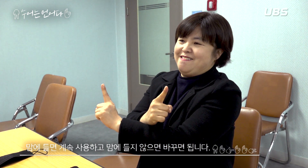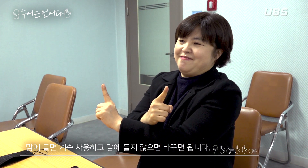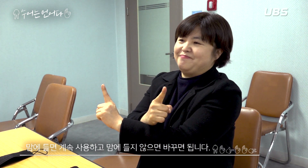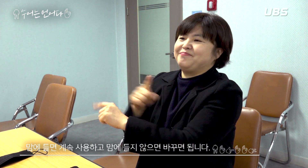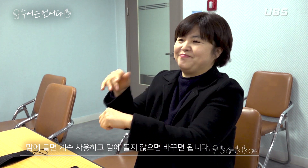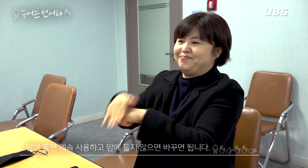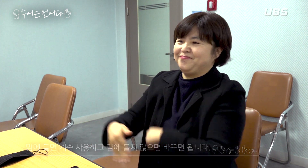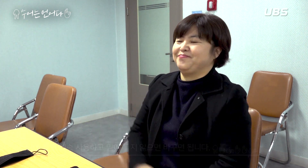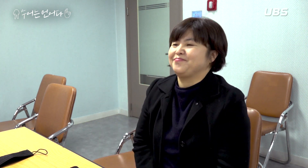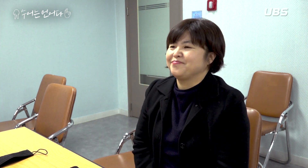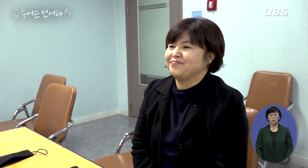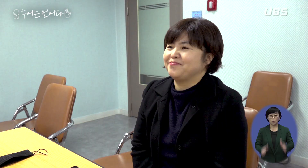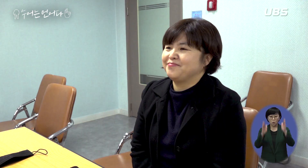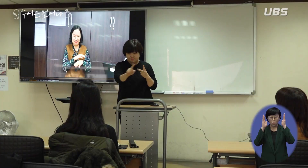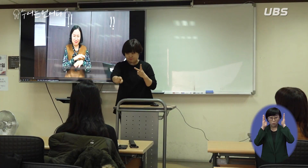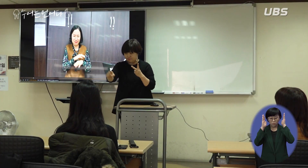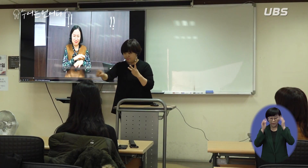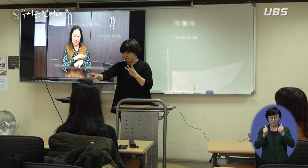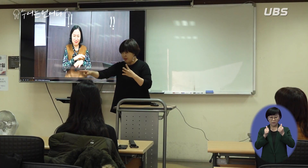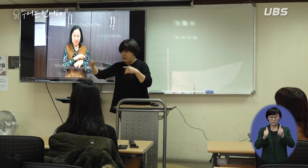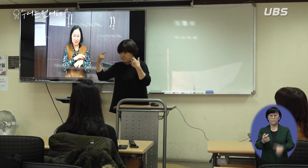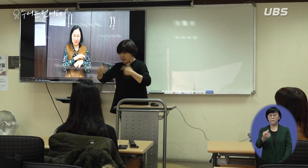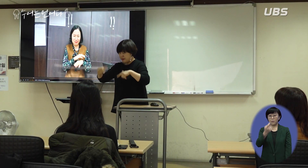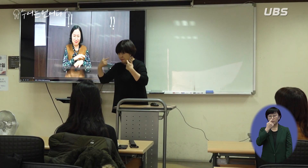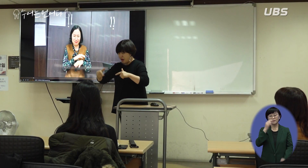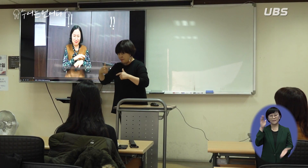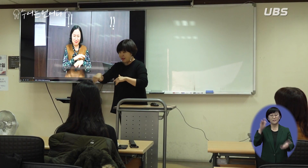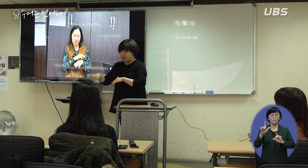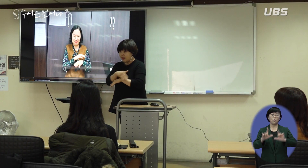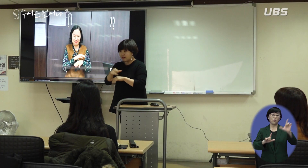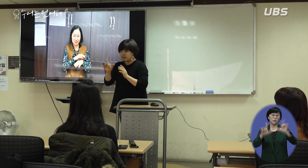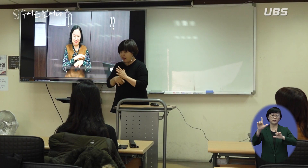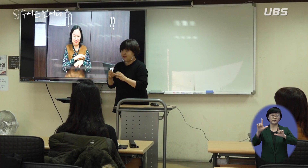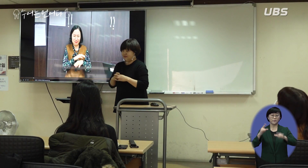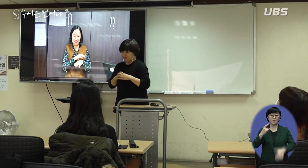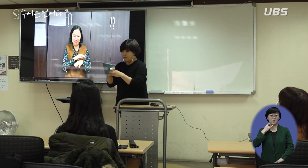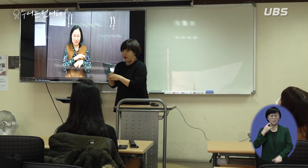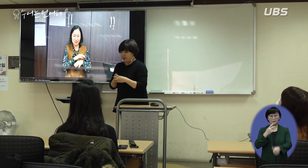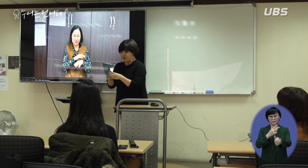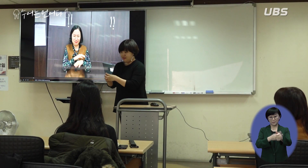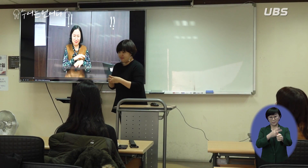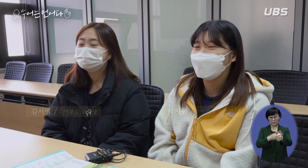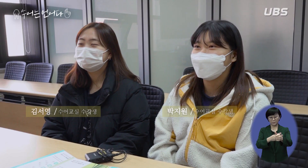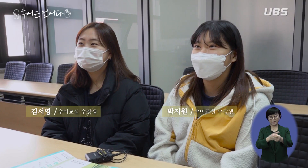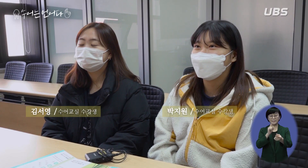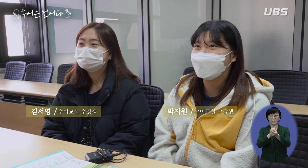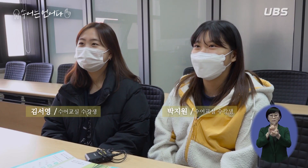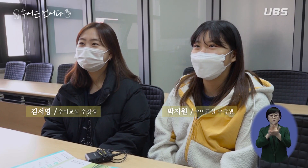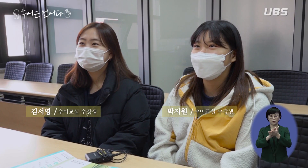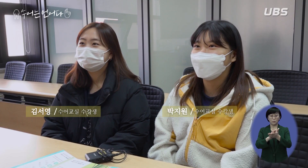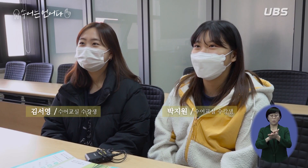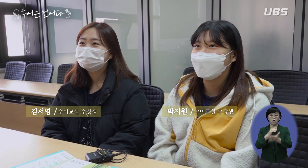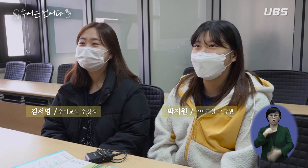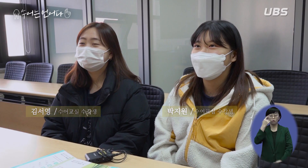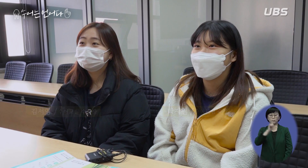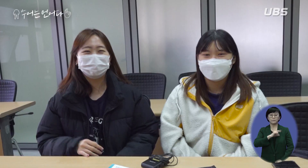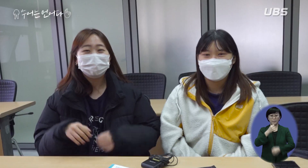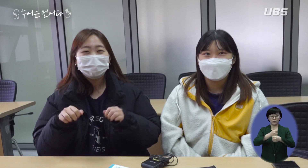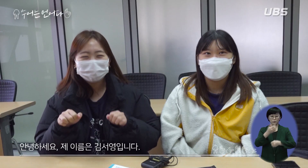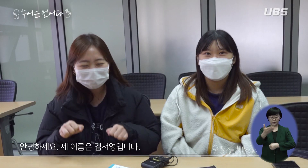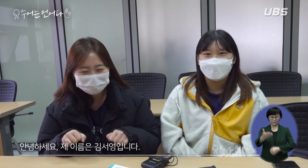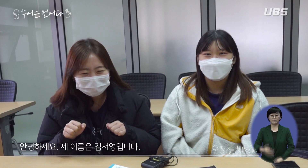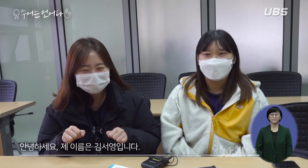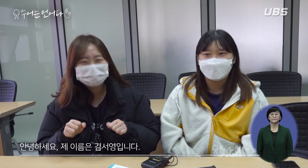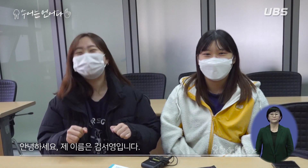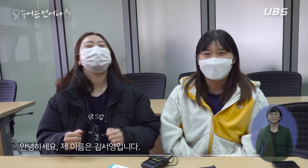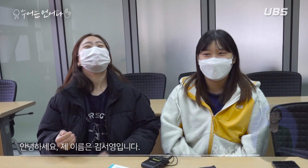됩니다. 수업을 열심히 듣고 있는 학생들의 모습. 이은영 강사님이 직접 이름을 지어줬다는 학생들을